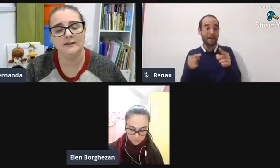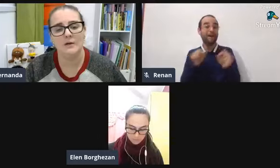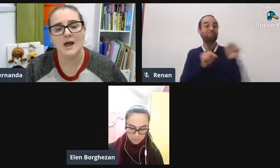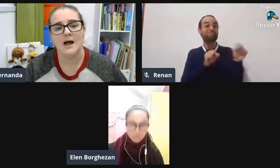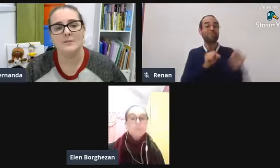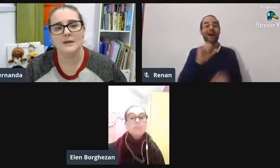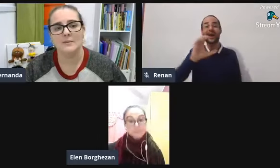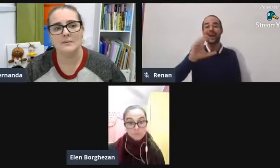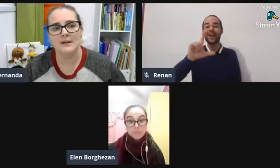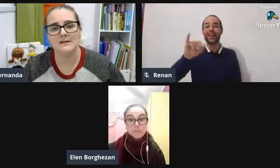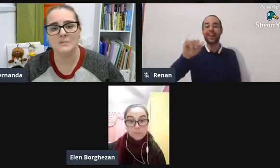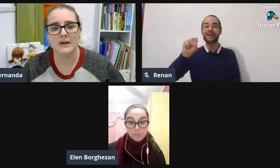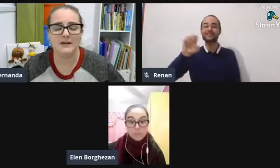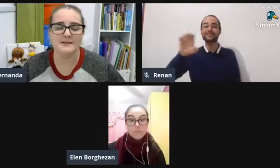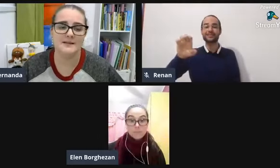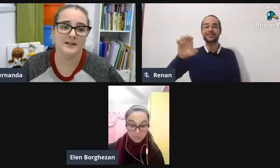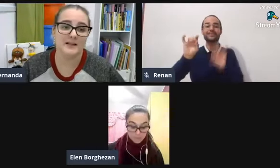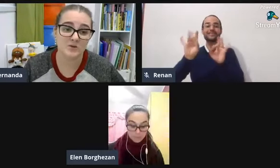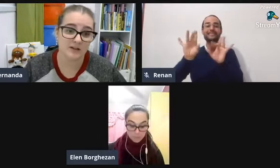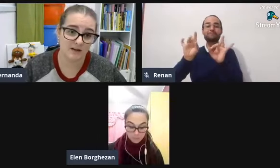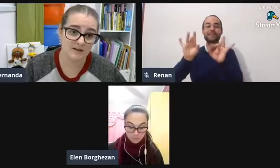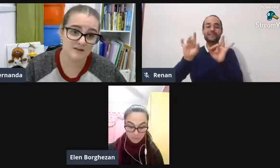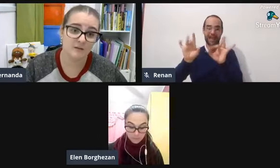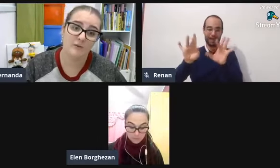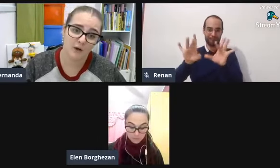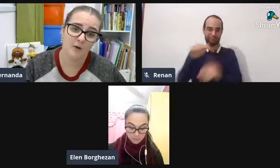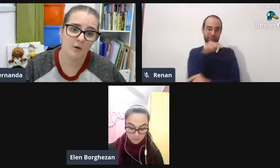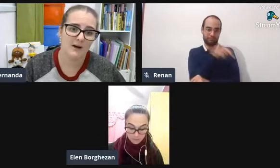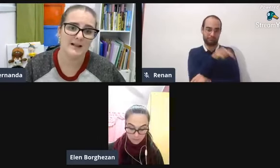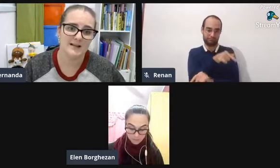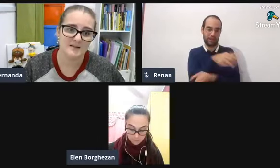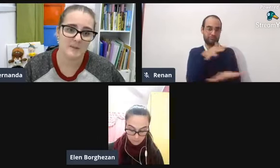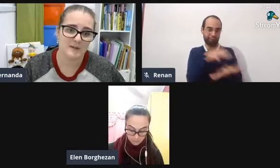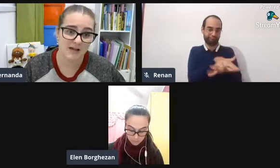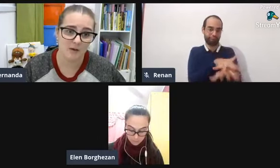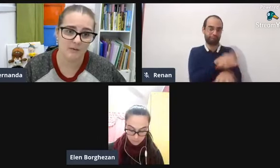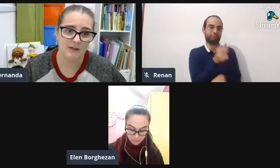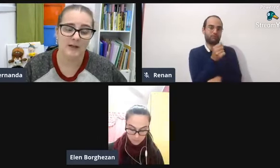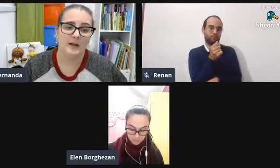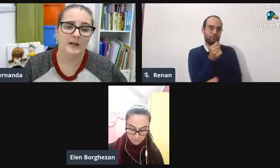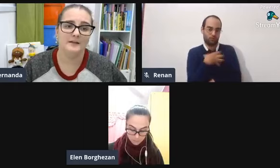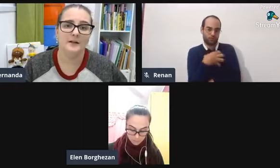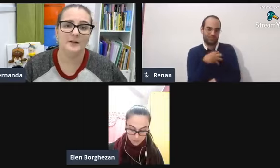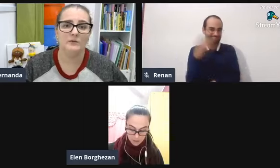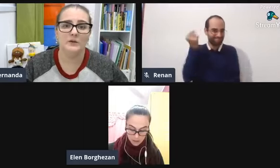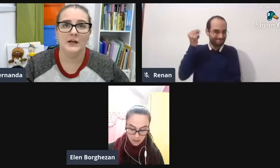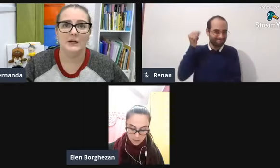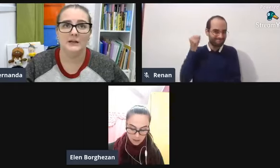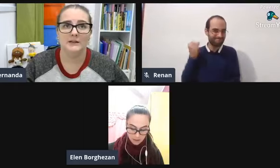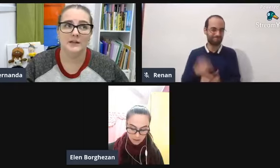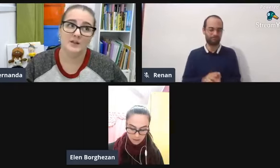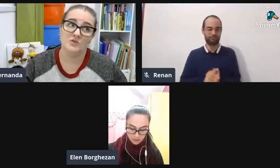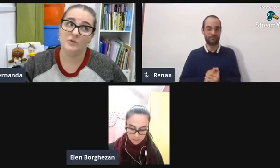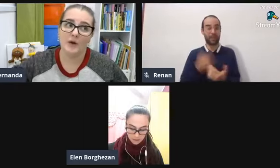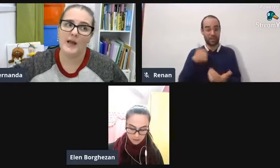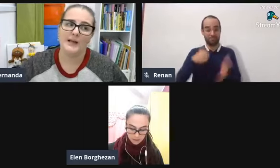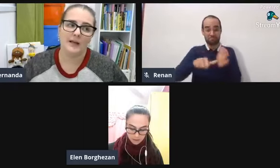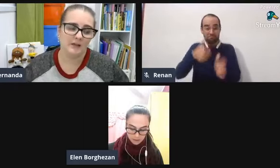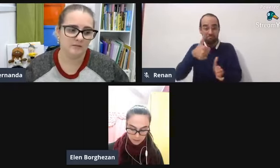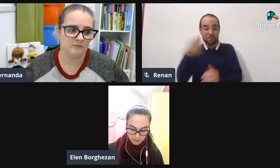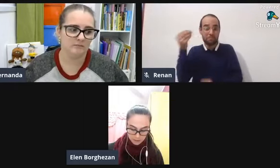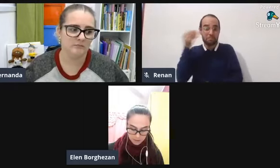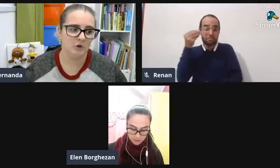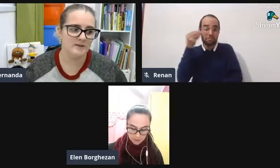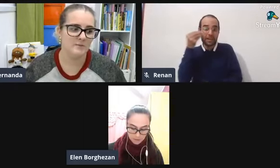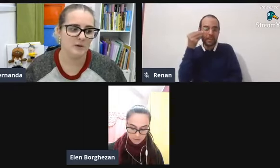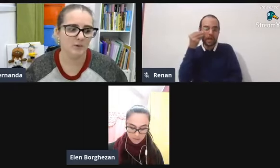né? Então, a minha primeira experiência na surdez foi com a classe especial. Então, e isso foi ali